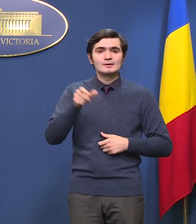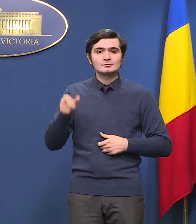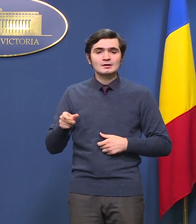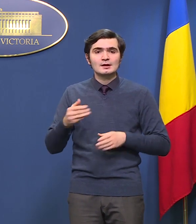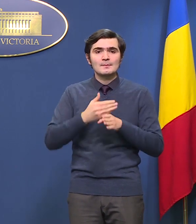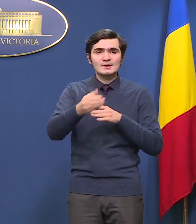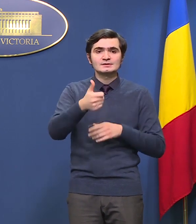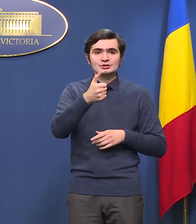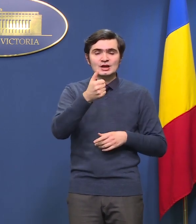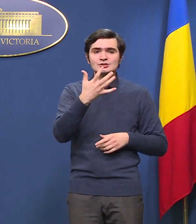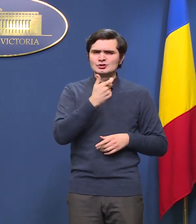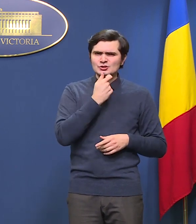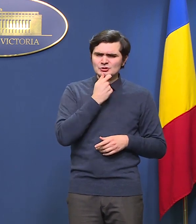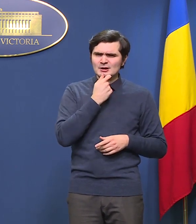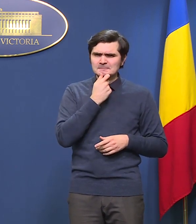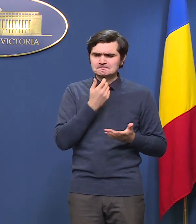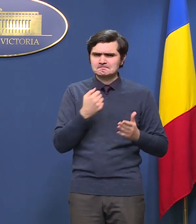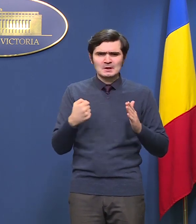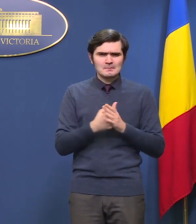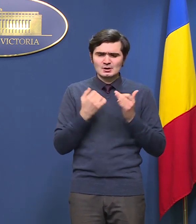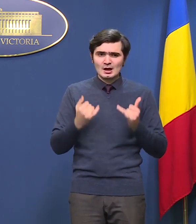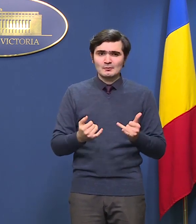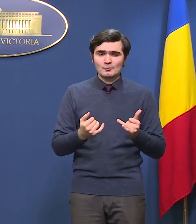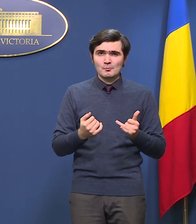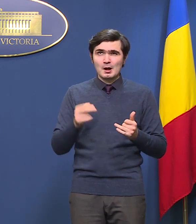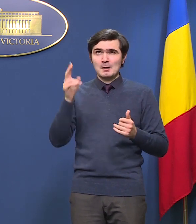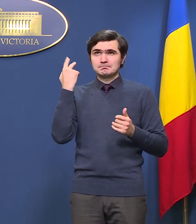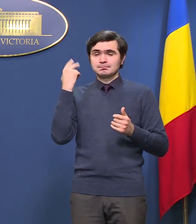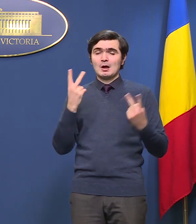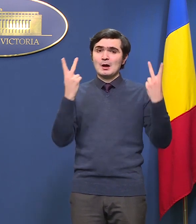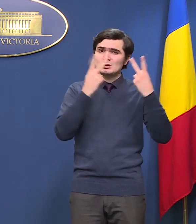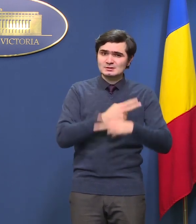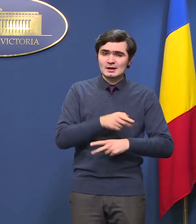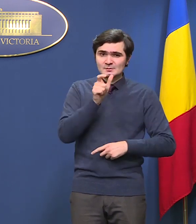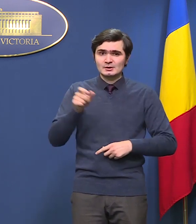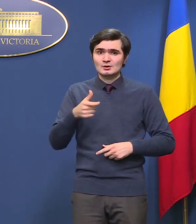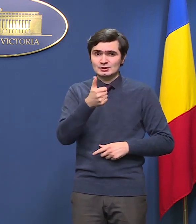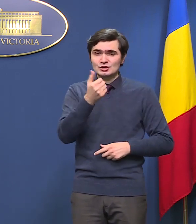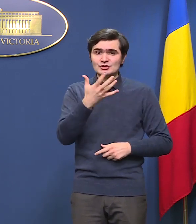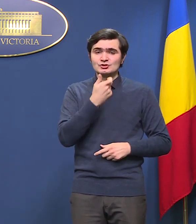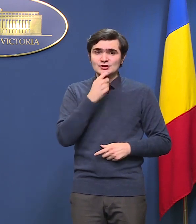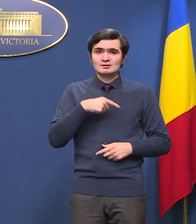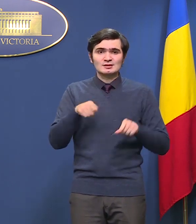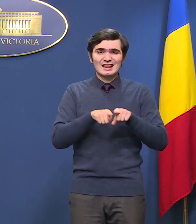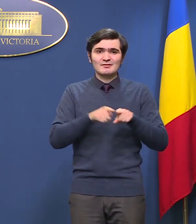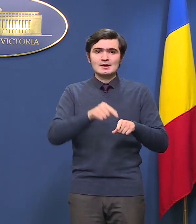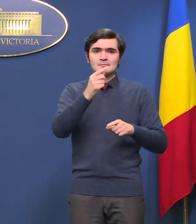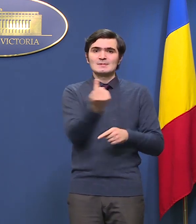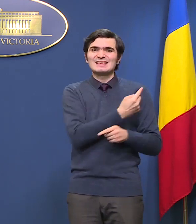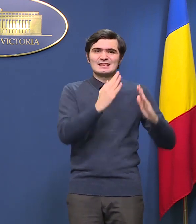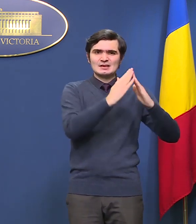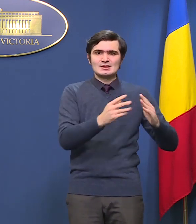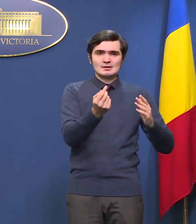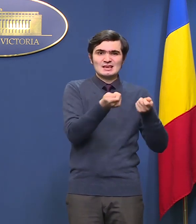de peste 65 de ani. Până acum s-a înțeles ideea că ele vor fi izolate, practic, nu vor mai avea dreptul să iasă.